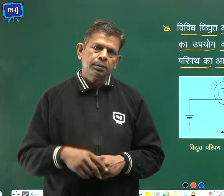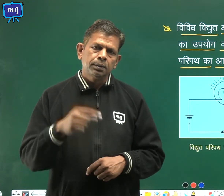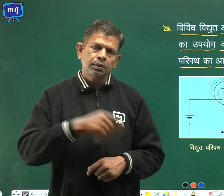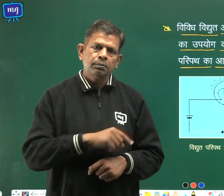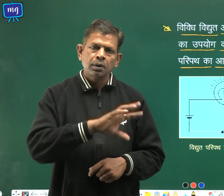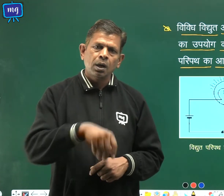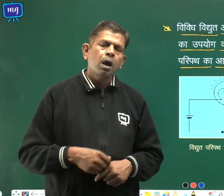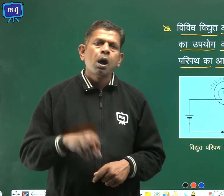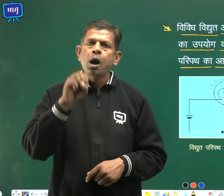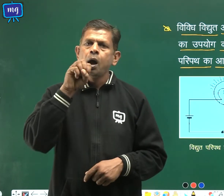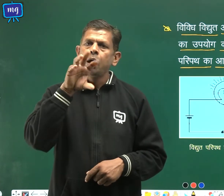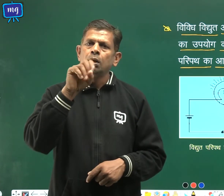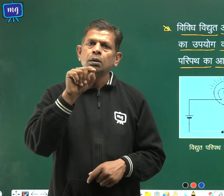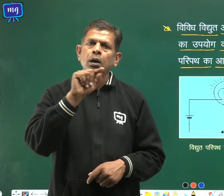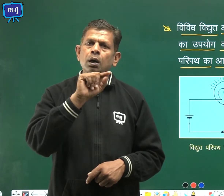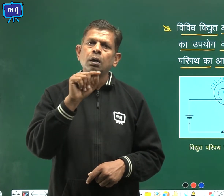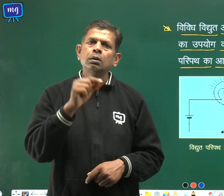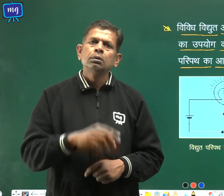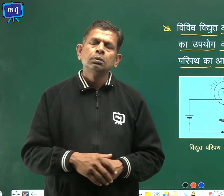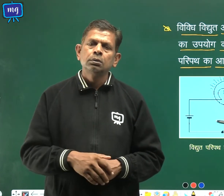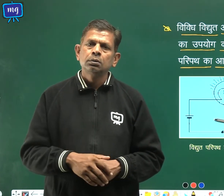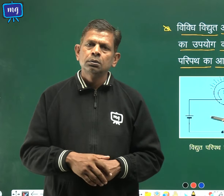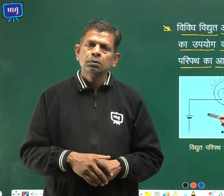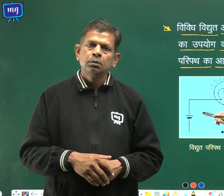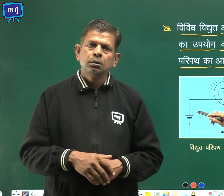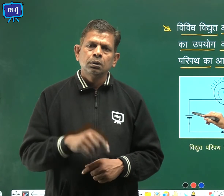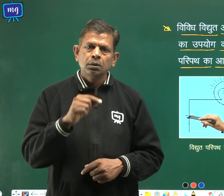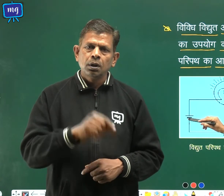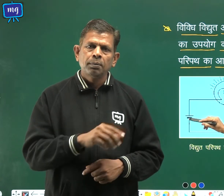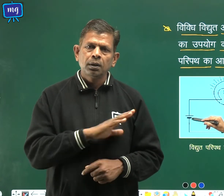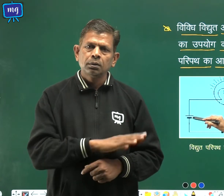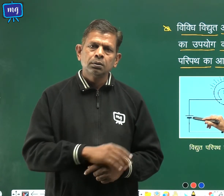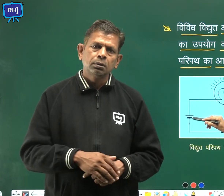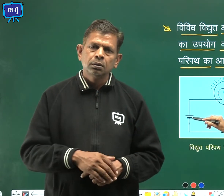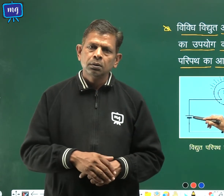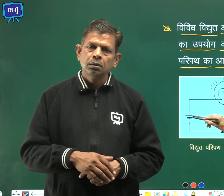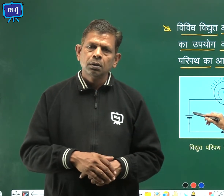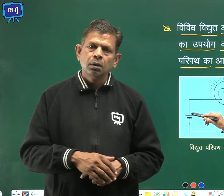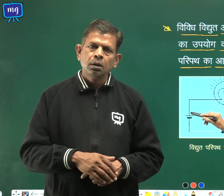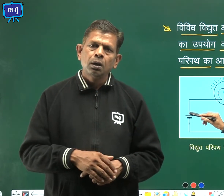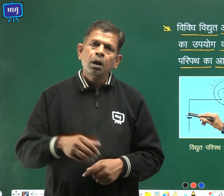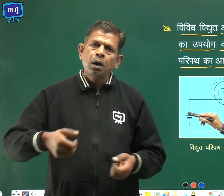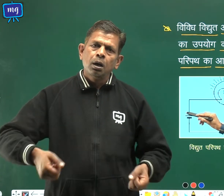इसमें हम बल्ब का निशान बनाएंगे और यहाँ पर बैटरी का,